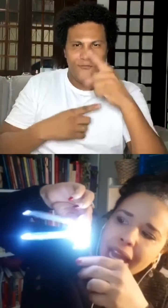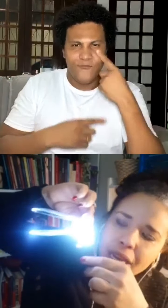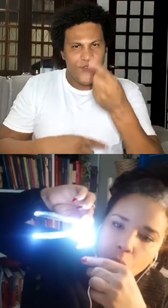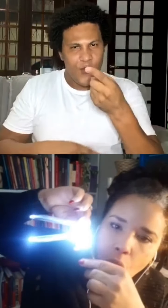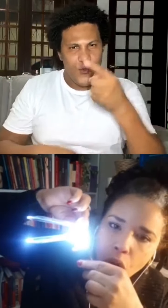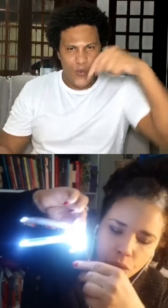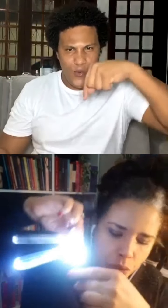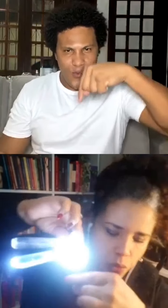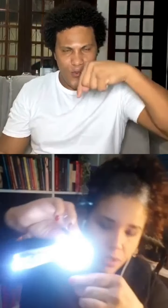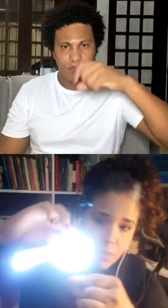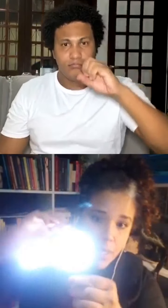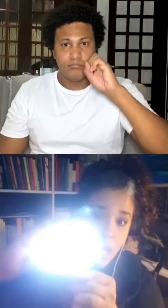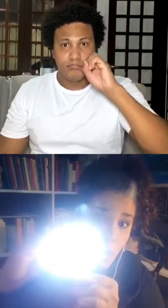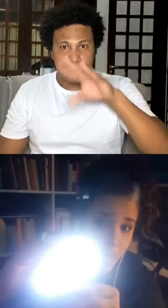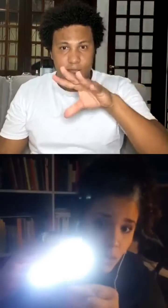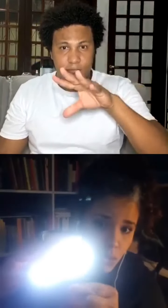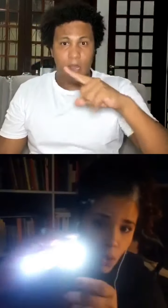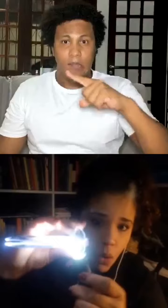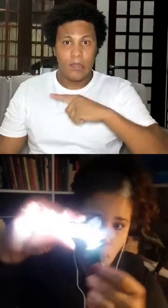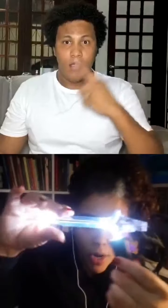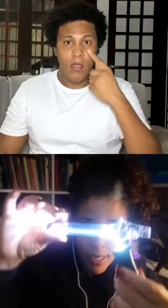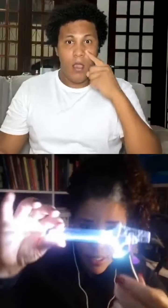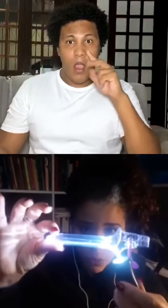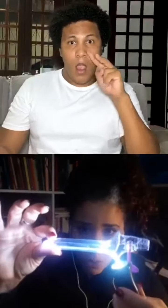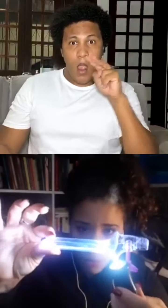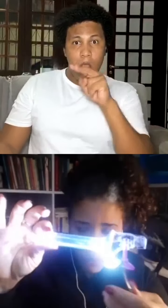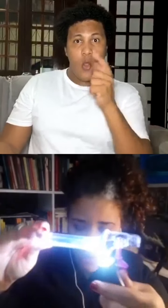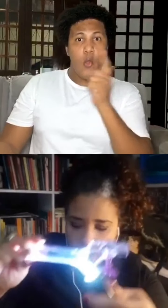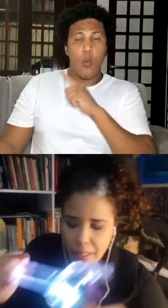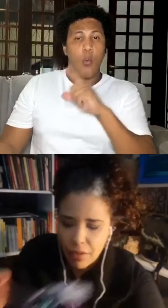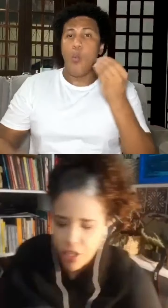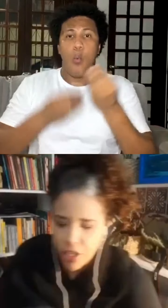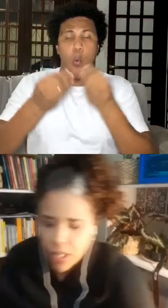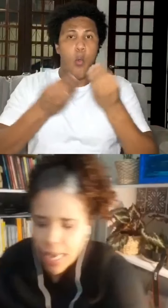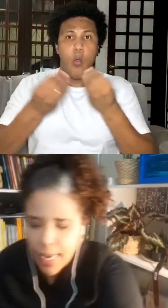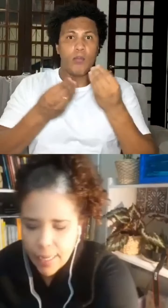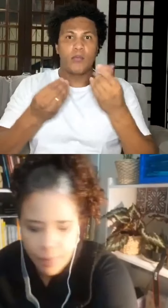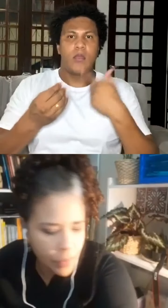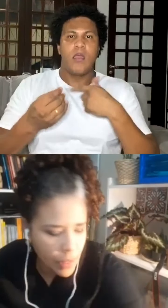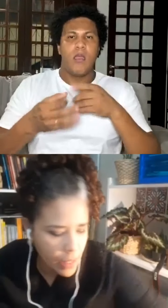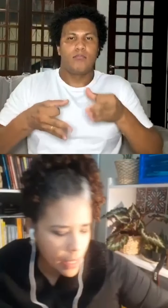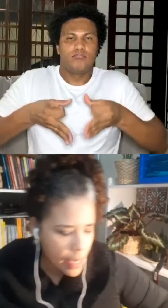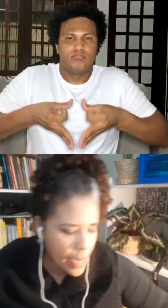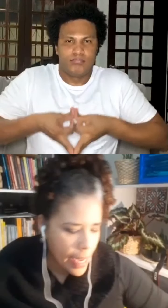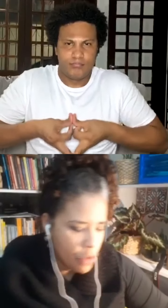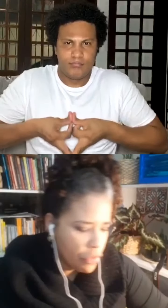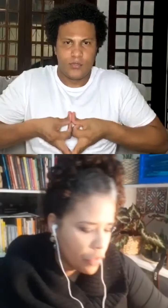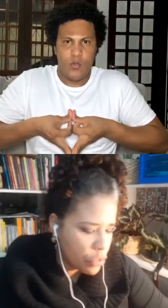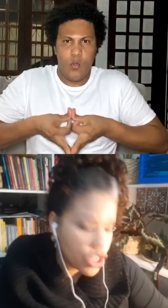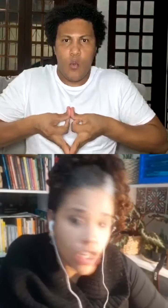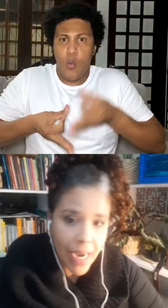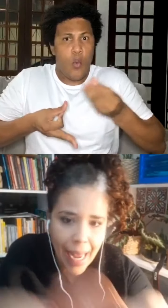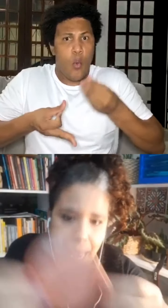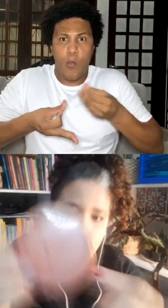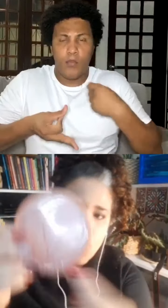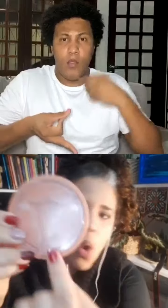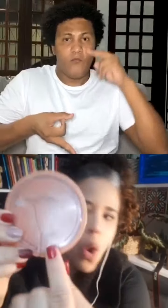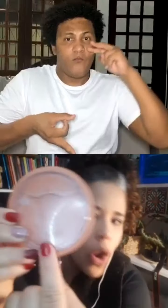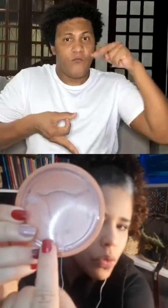dele o colo do útero. Quando eu estou olhando o colo do útero através dele, eu vou chegar